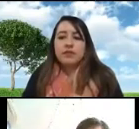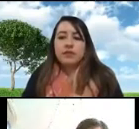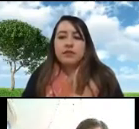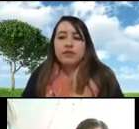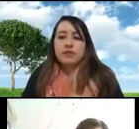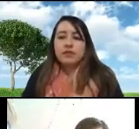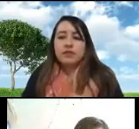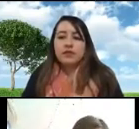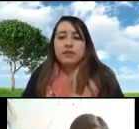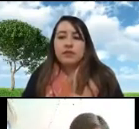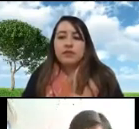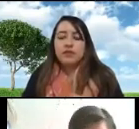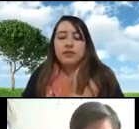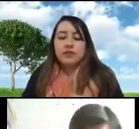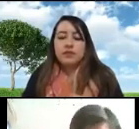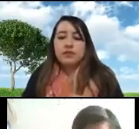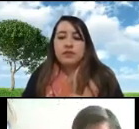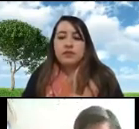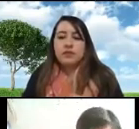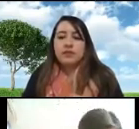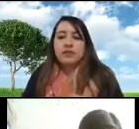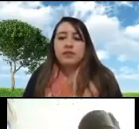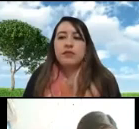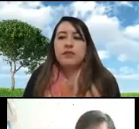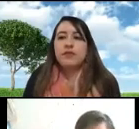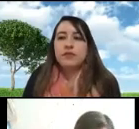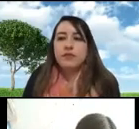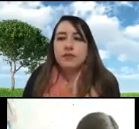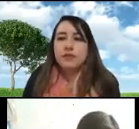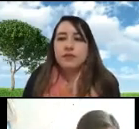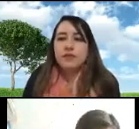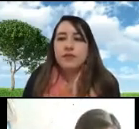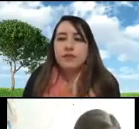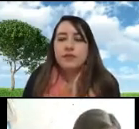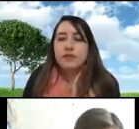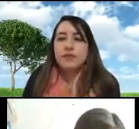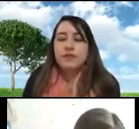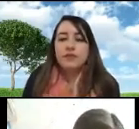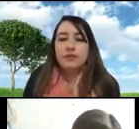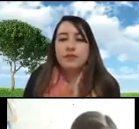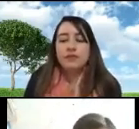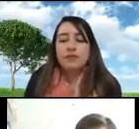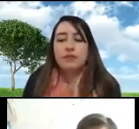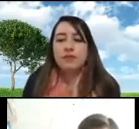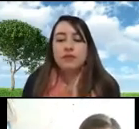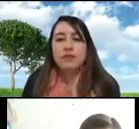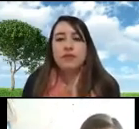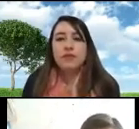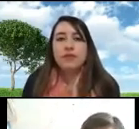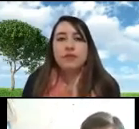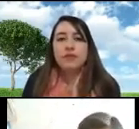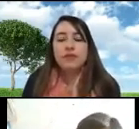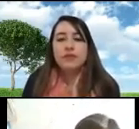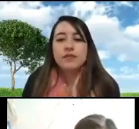La respuesta correcta es terrestres. Oigan, y quiero hacerles una mención aquí muy